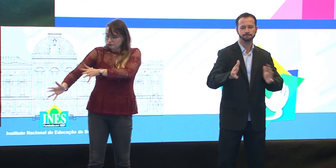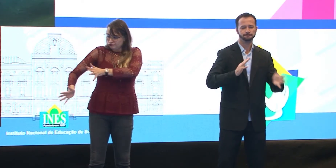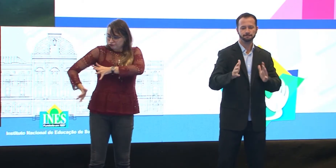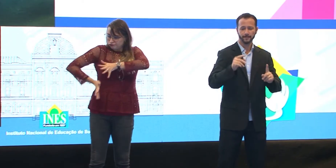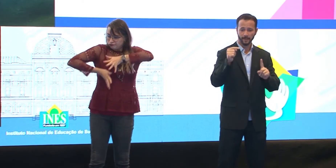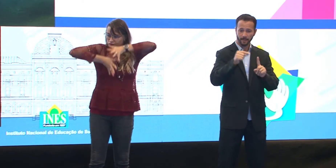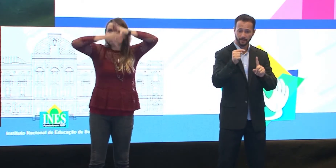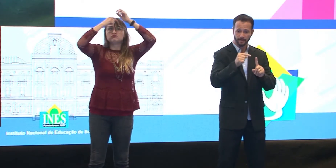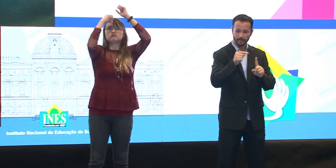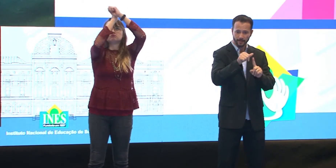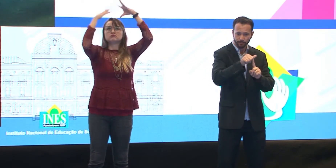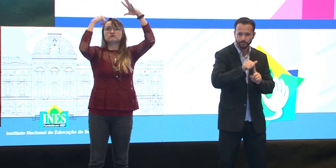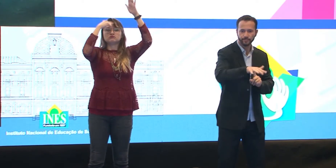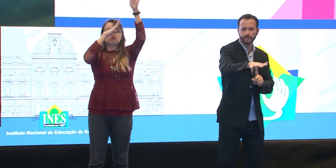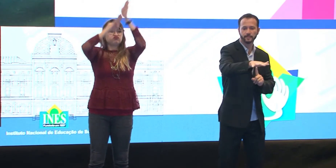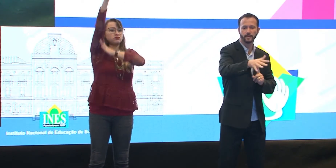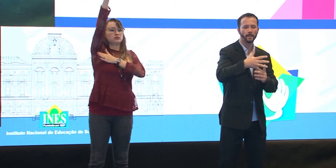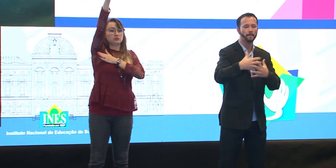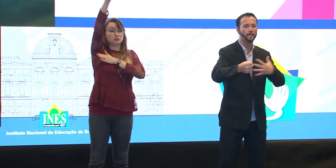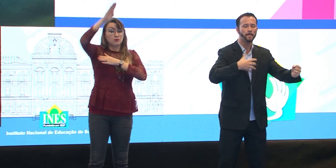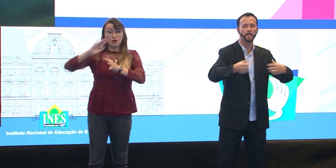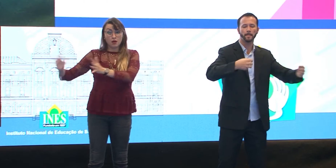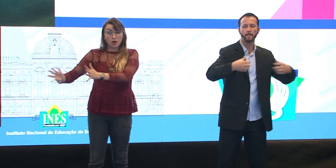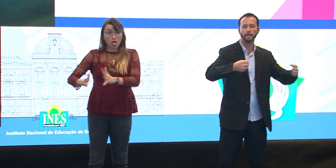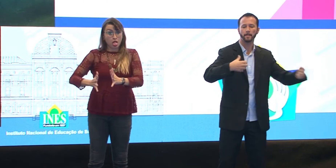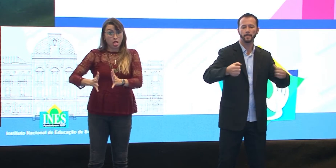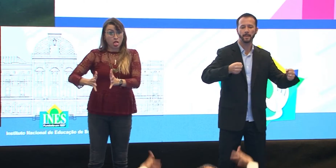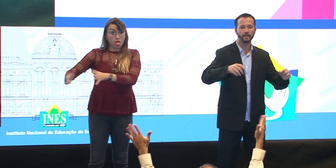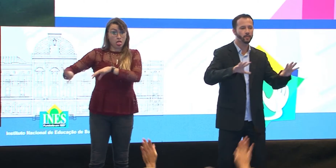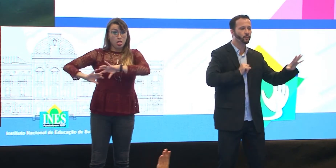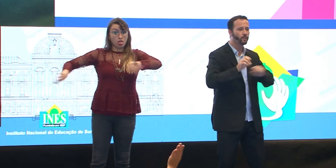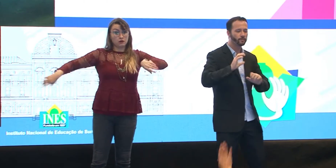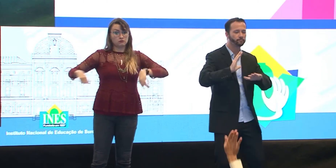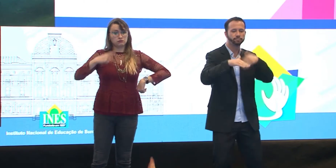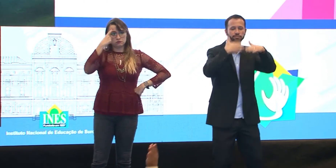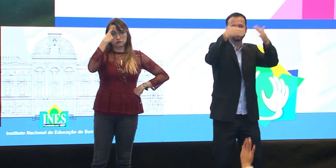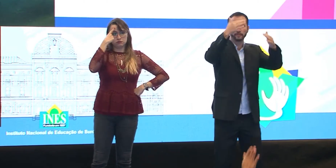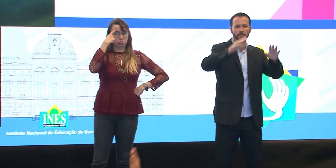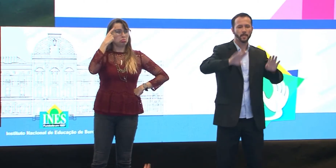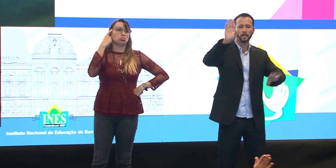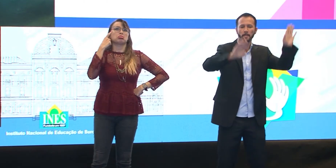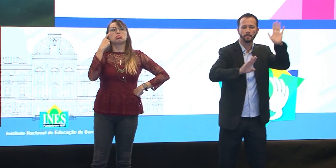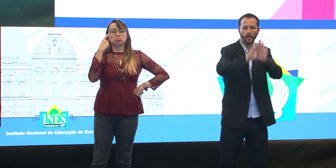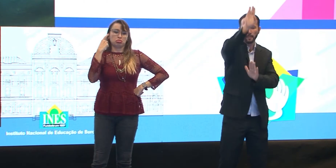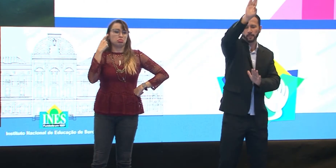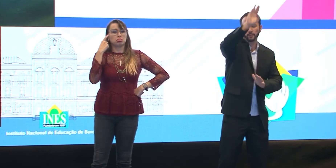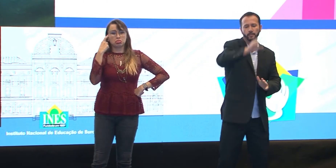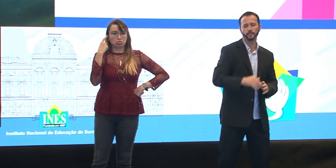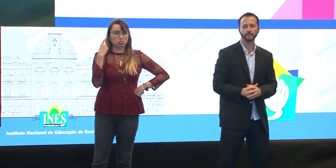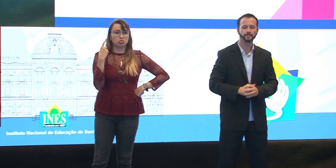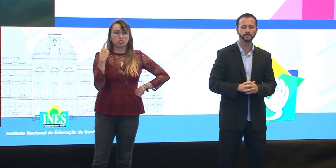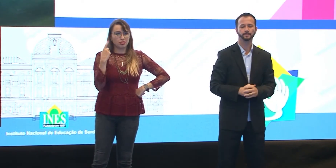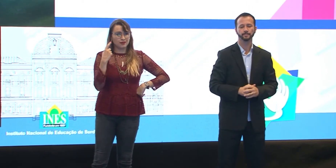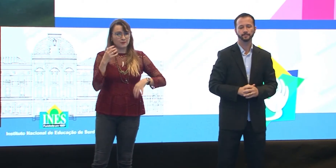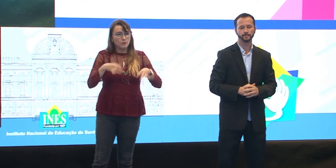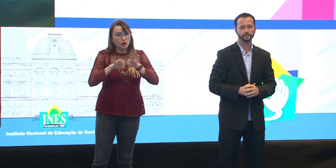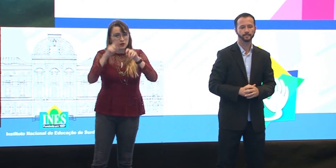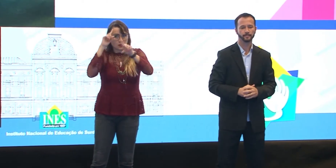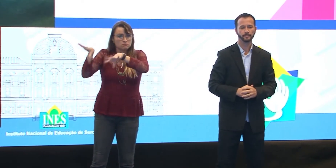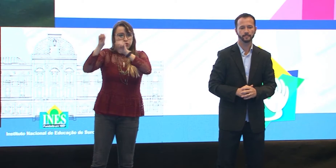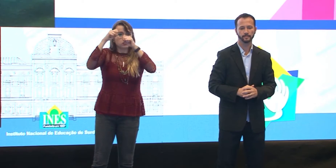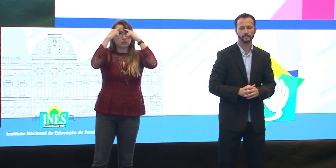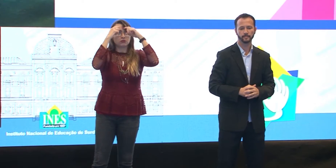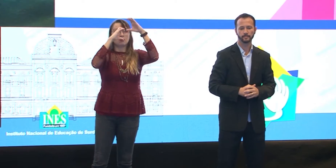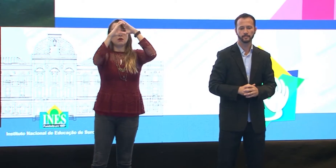uso da língua de sinais colombiana em todas as etapas, porque a gente sabe que é essa língua de sinais, é a língua de sinais que